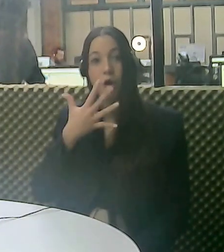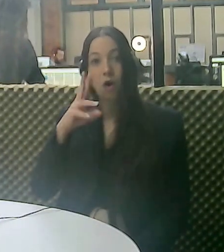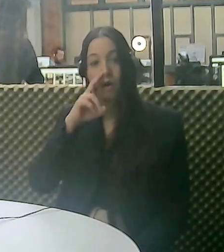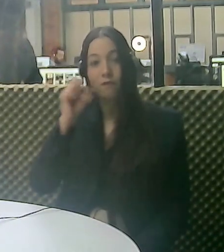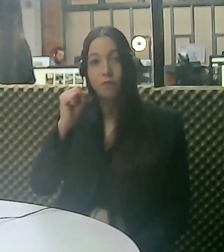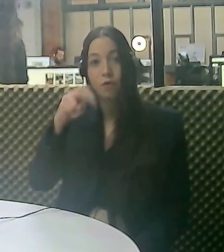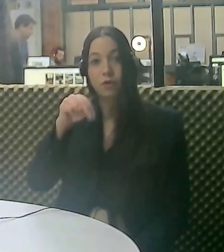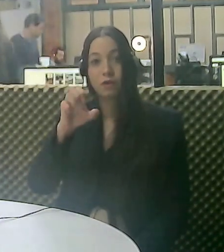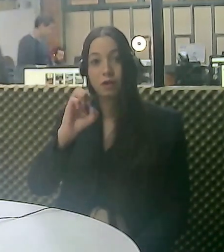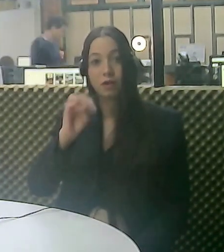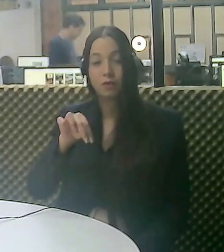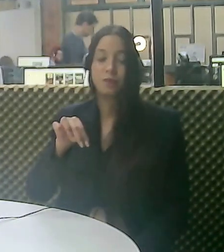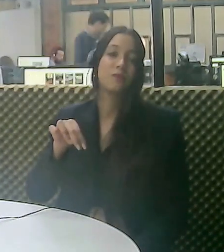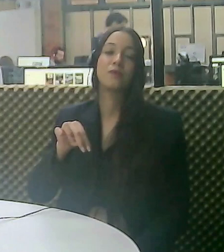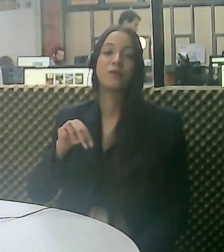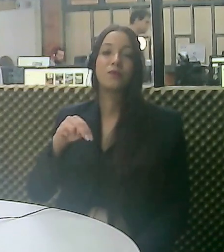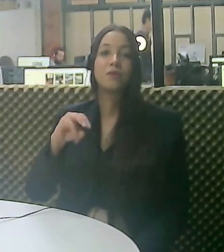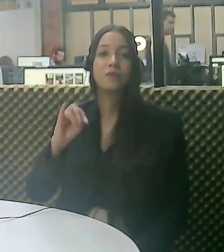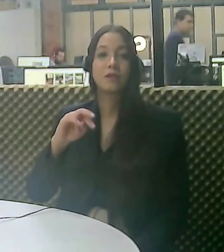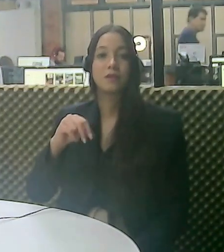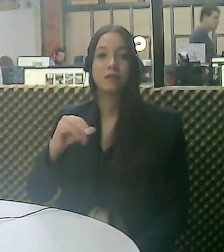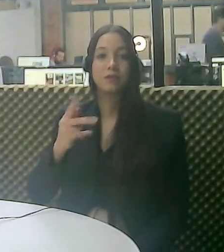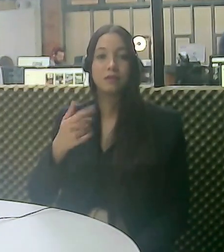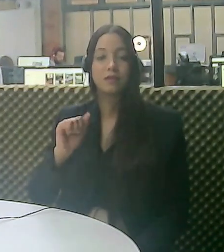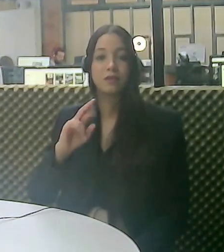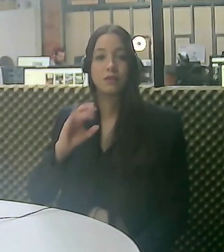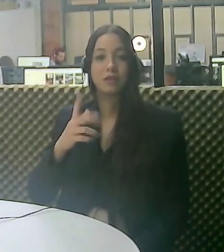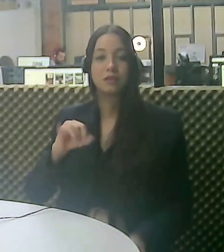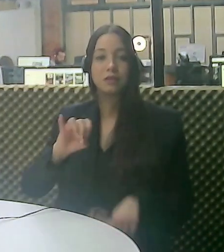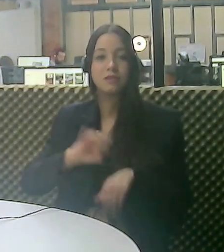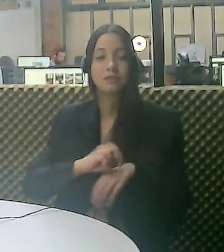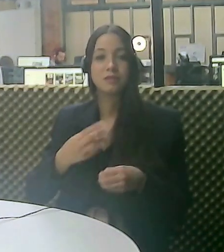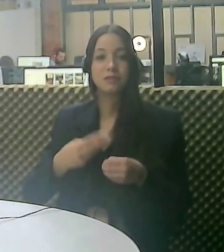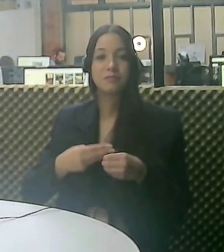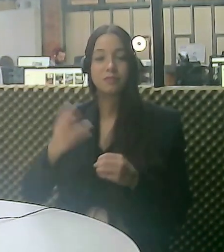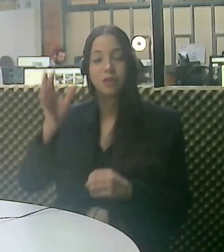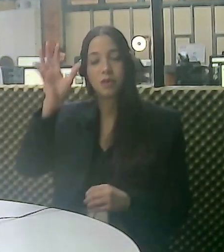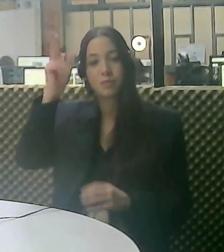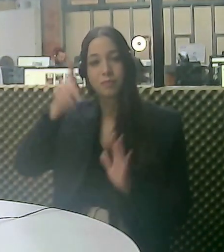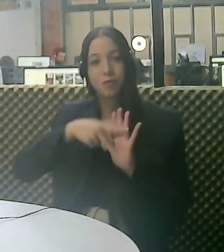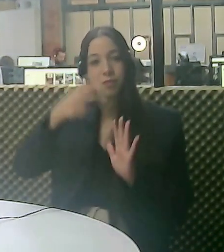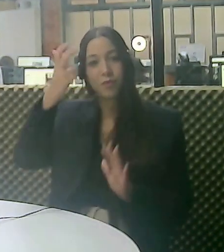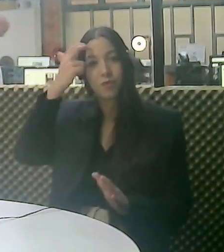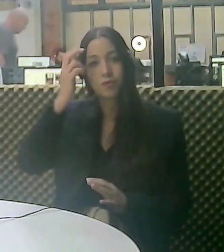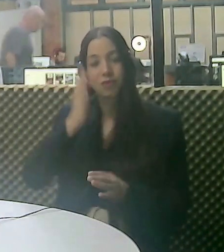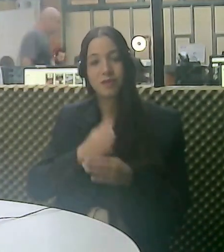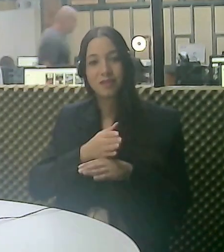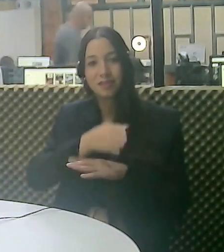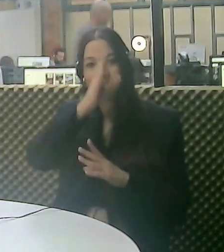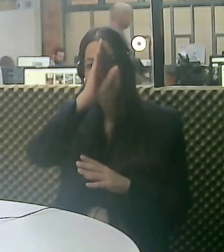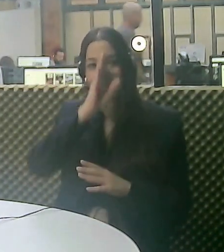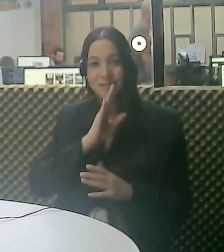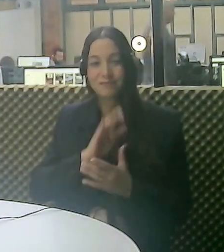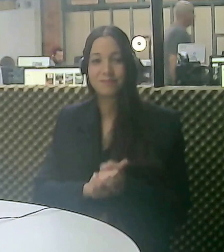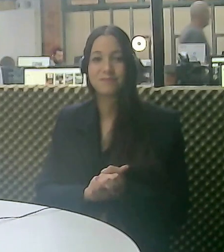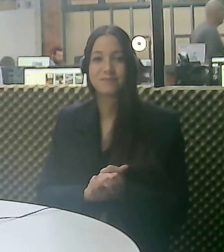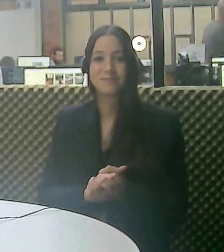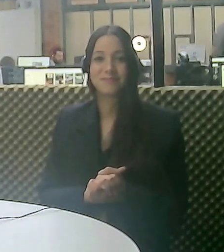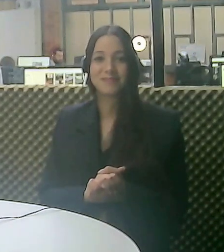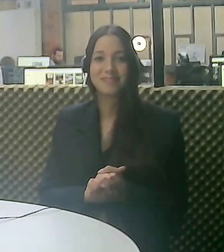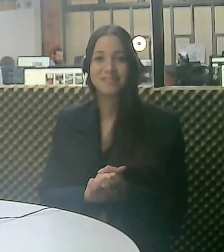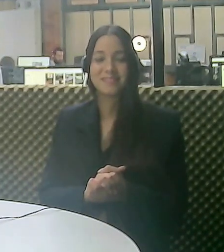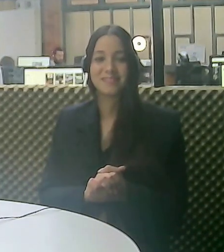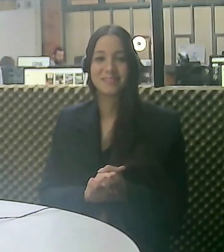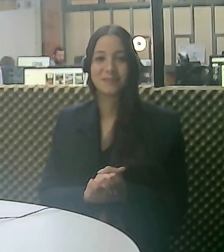da noite, no Cine Teatro Nininha Rocha, que fica no Centro Municipal de Cultura. A entrada é franca.